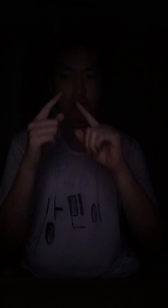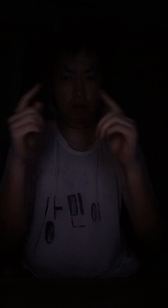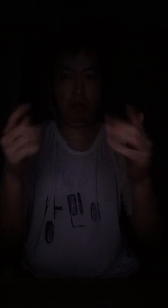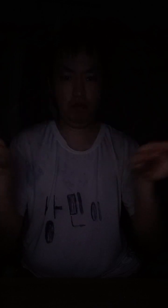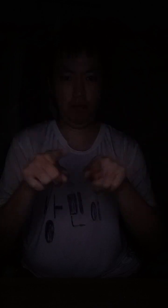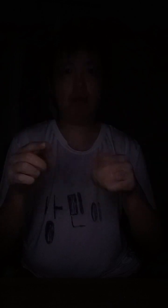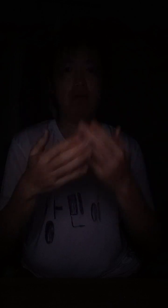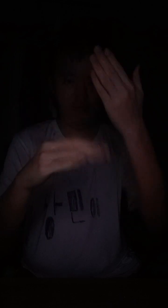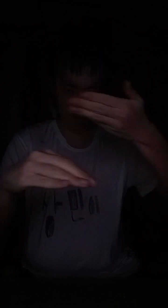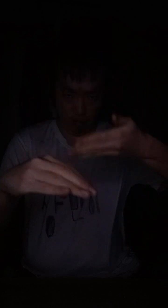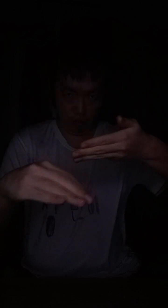만나보시기 바랍니다.